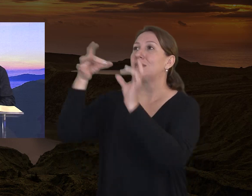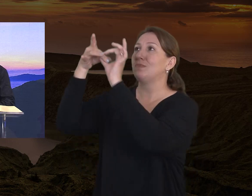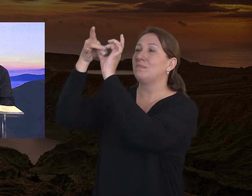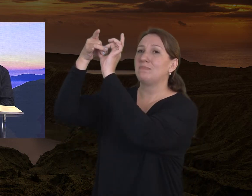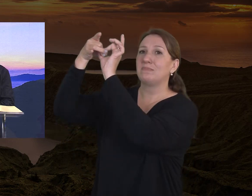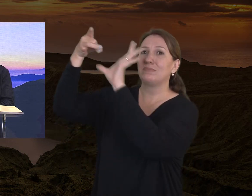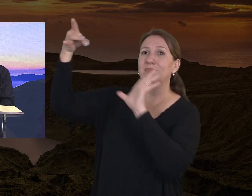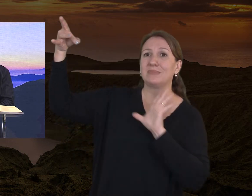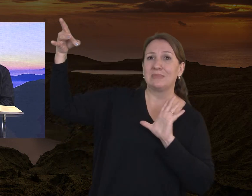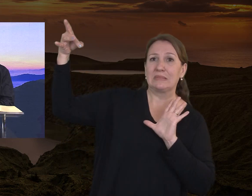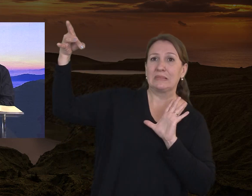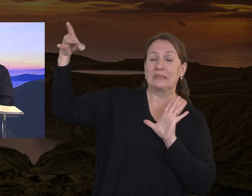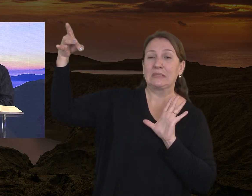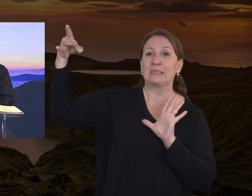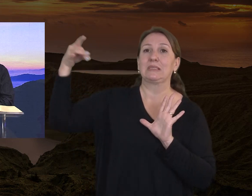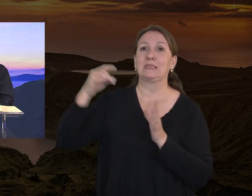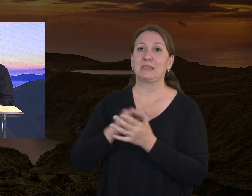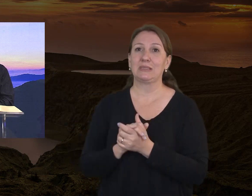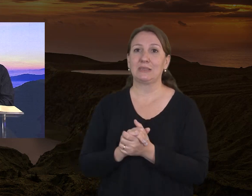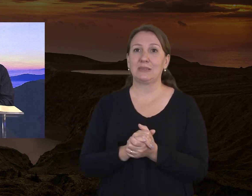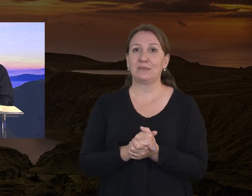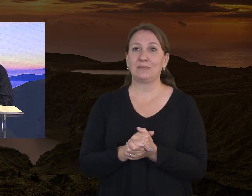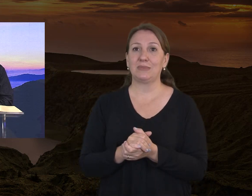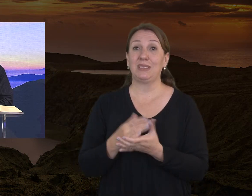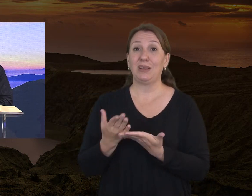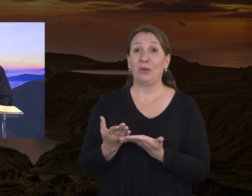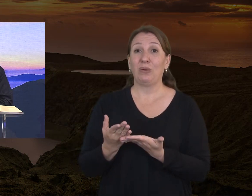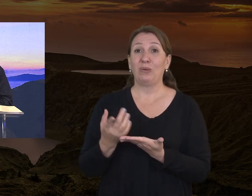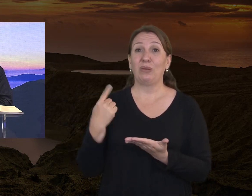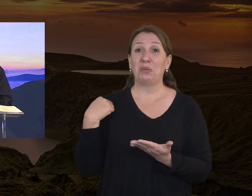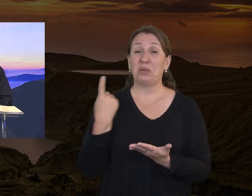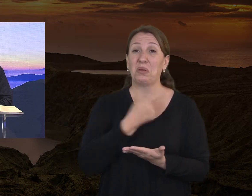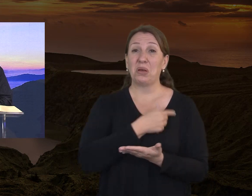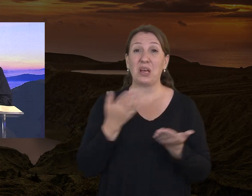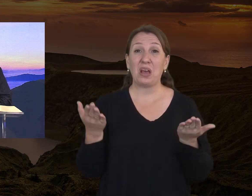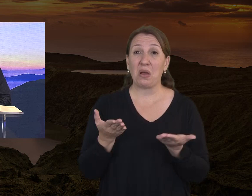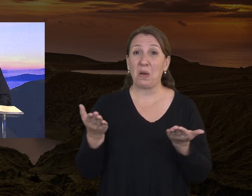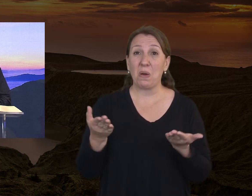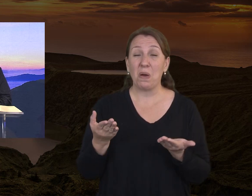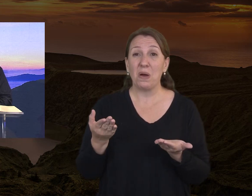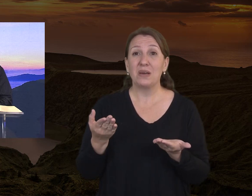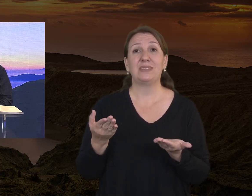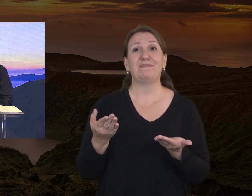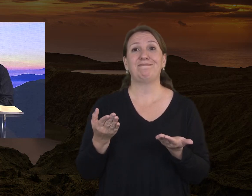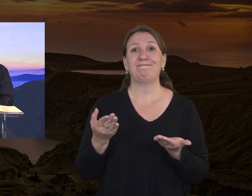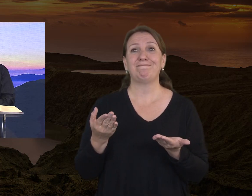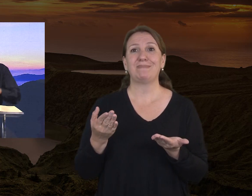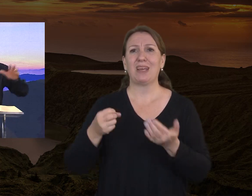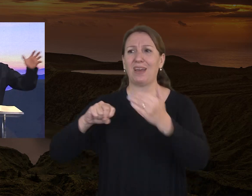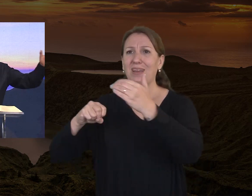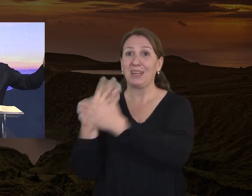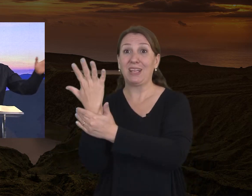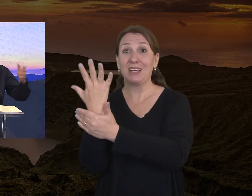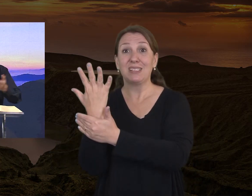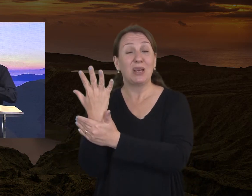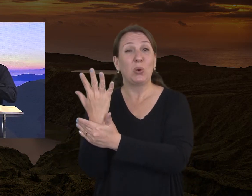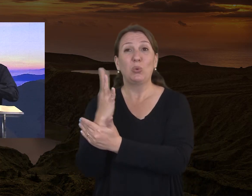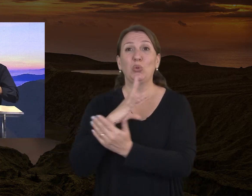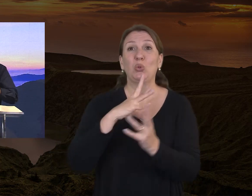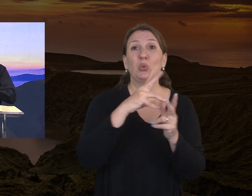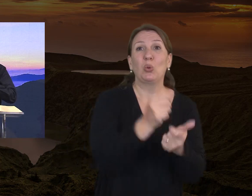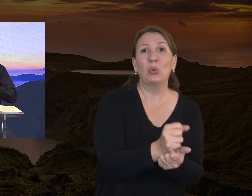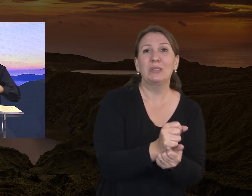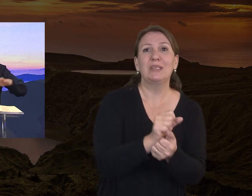nós trouxemos o quê? A escravidão da vaidade para toda a criação. Essa criação toda